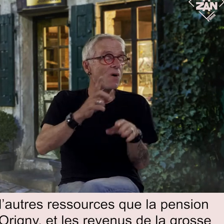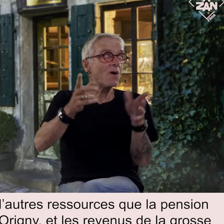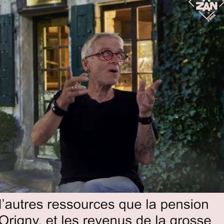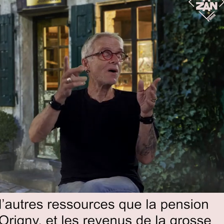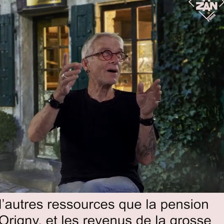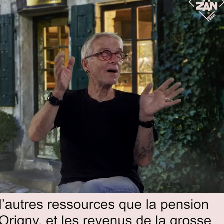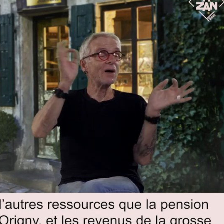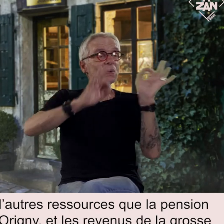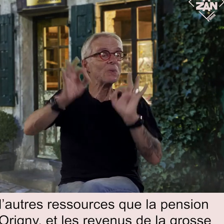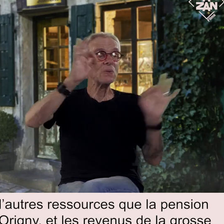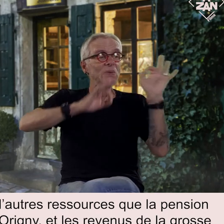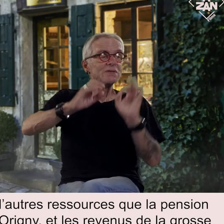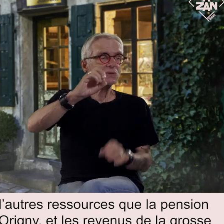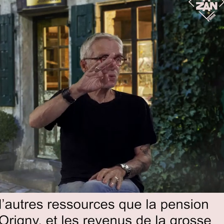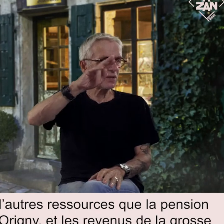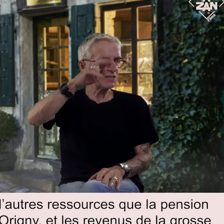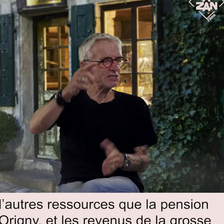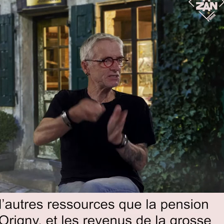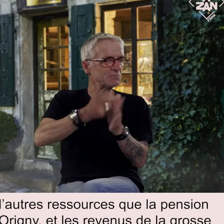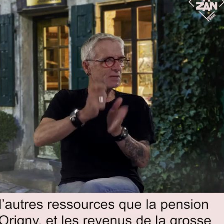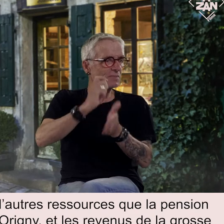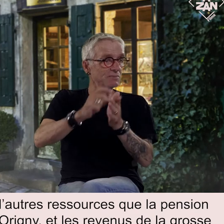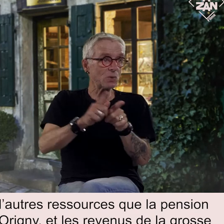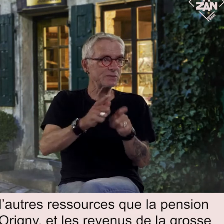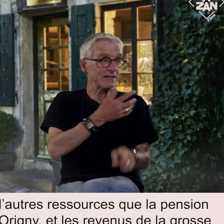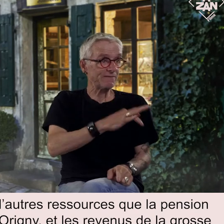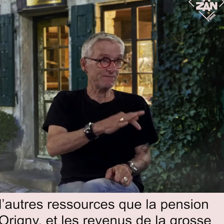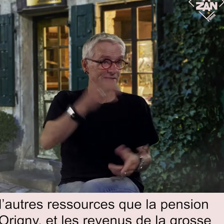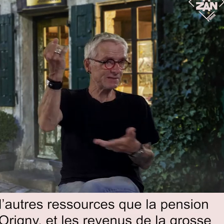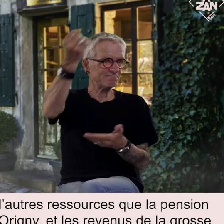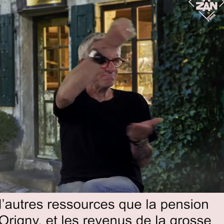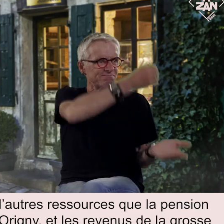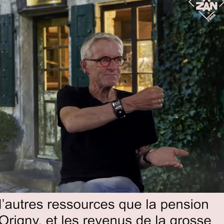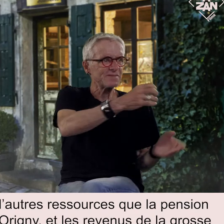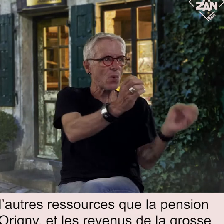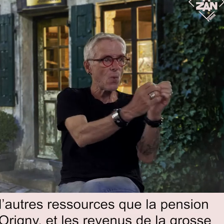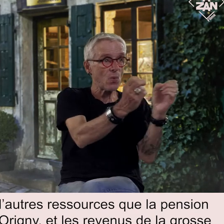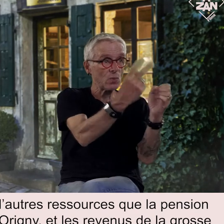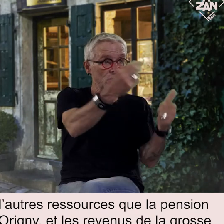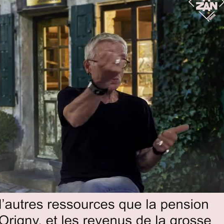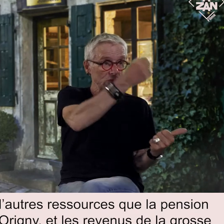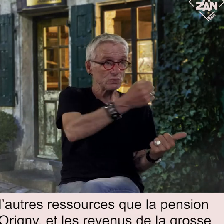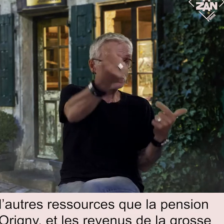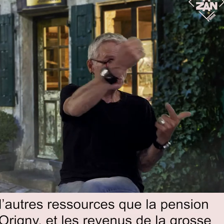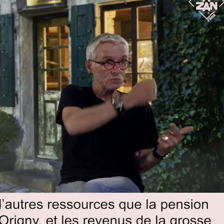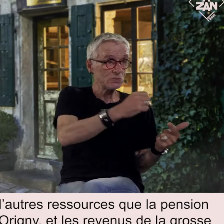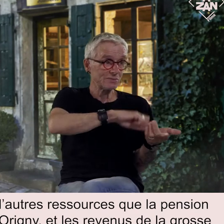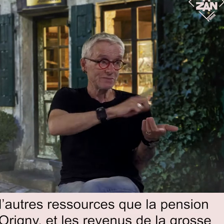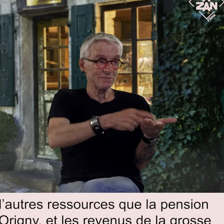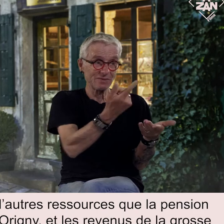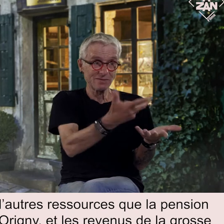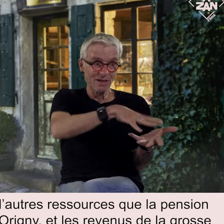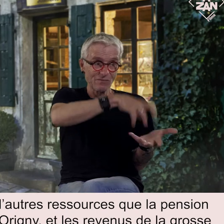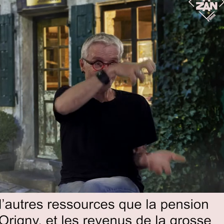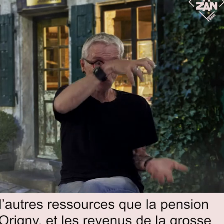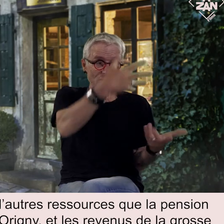et les revenus de la grosse fortune que votre fils a héritée de deux de vos oncles. C'est cette fortune que votre mari